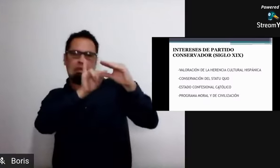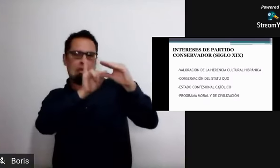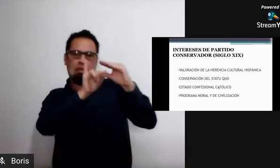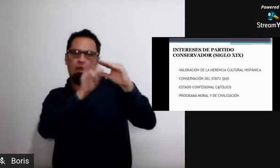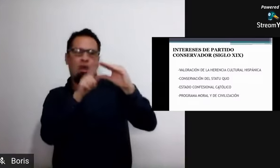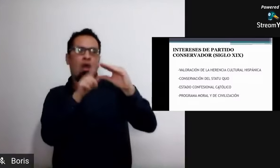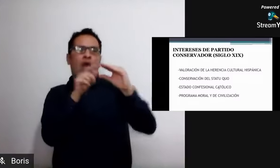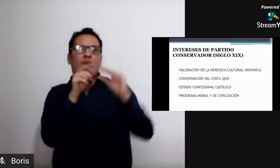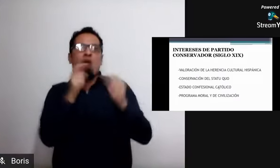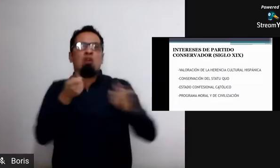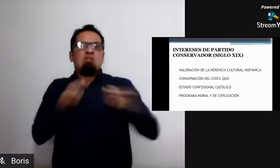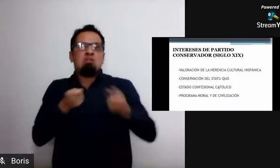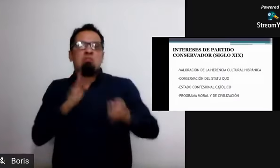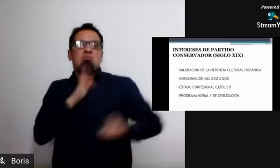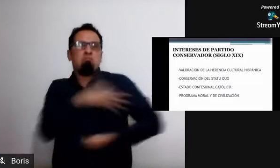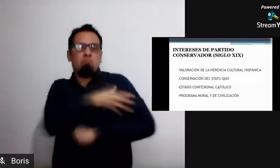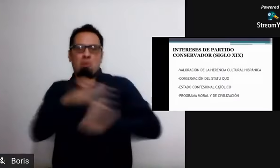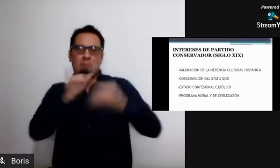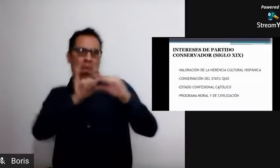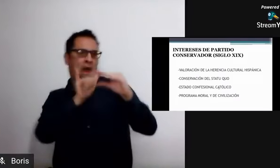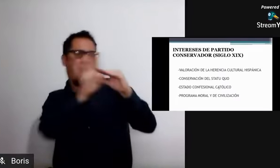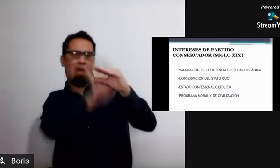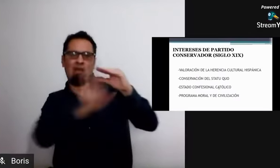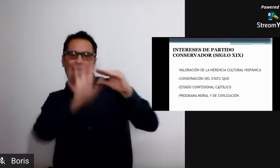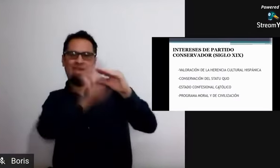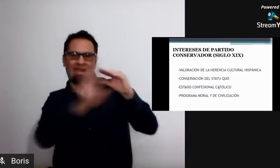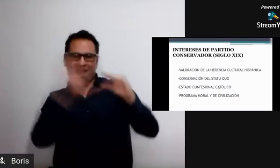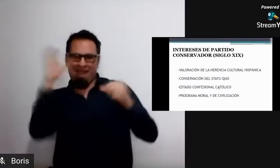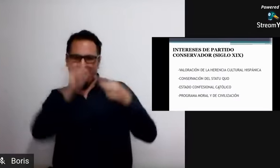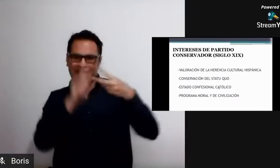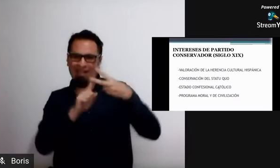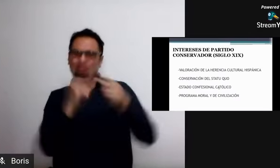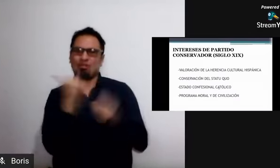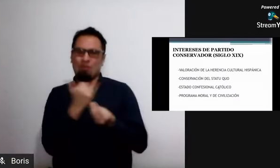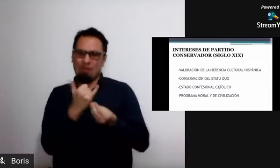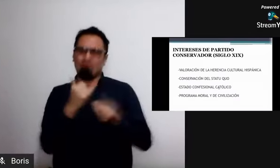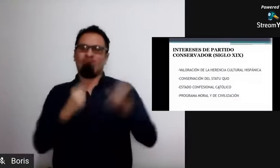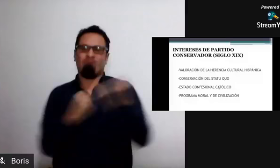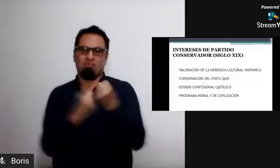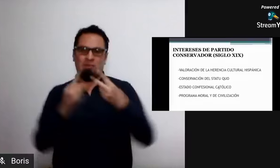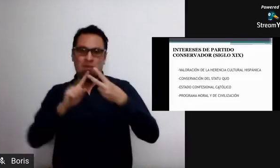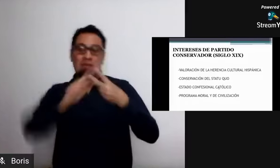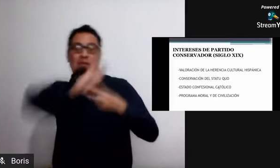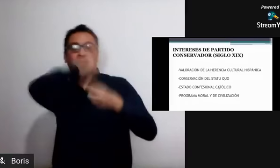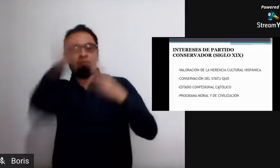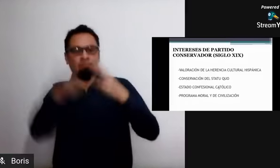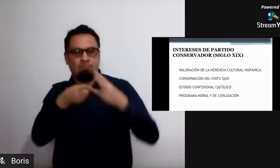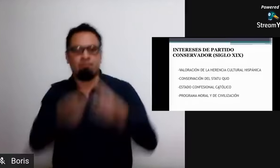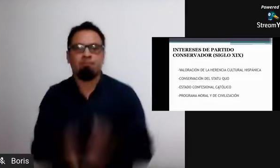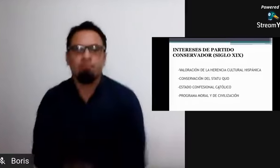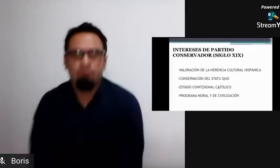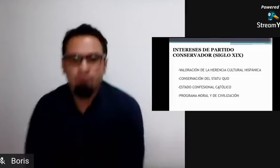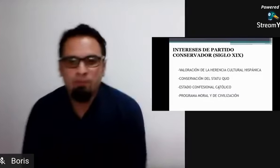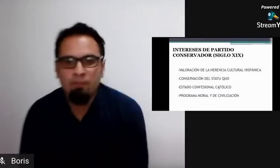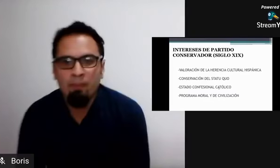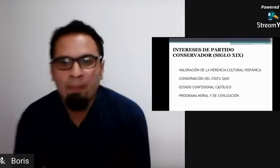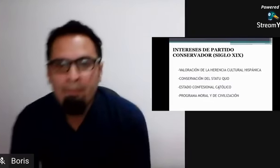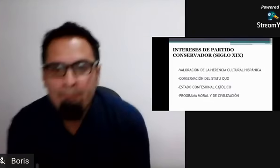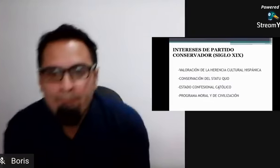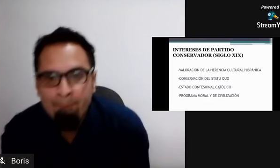considerados ciudadanos por igual, sino que mantenían o buscaban mantener esta misma